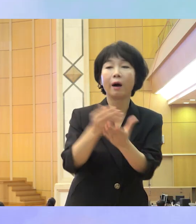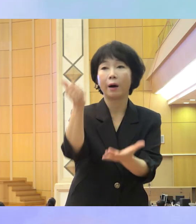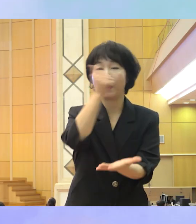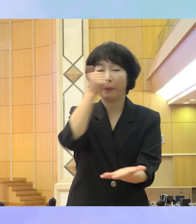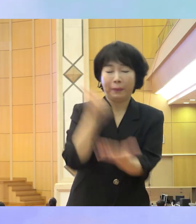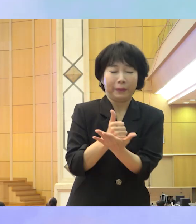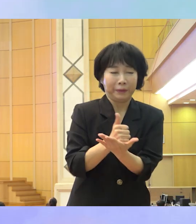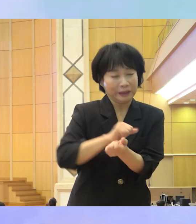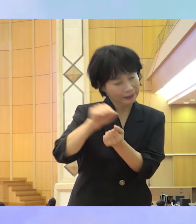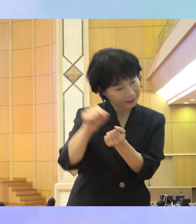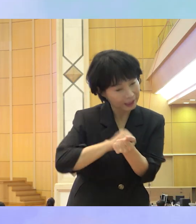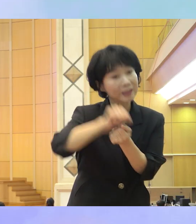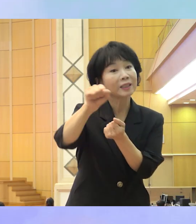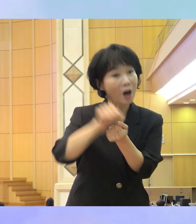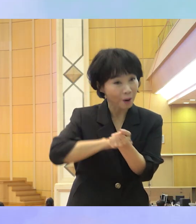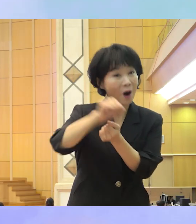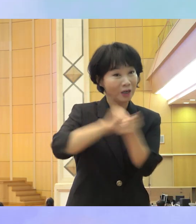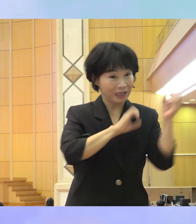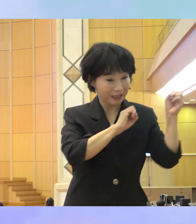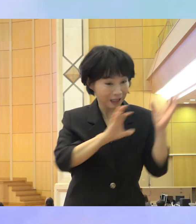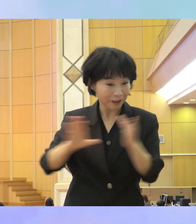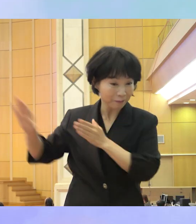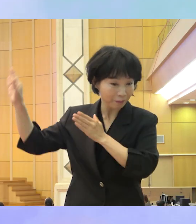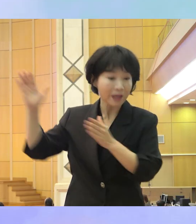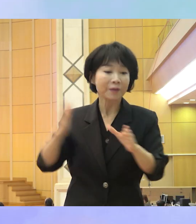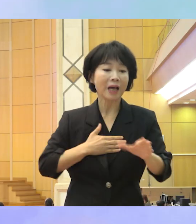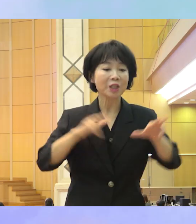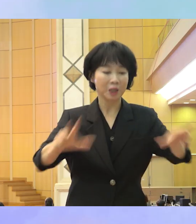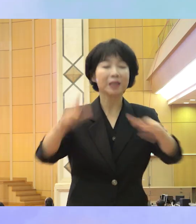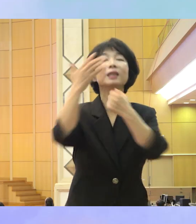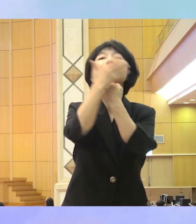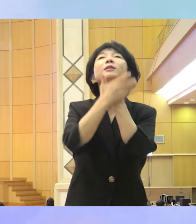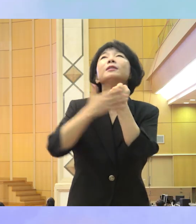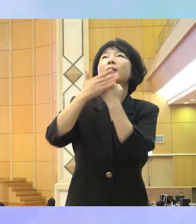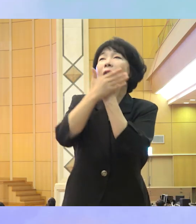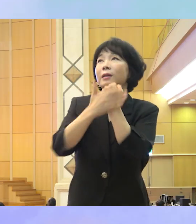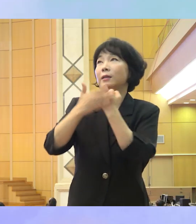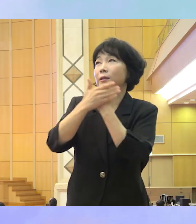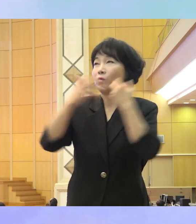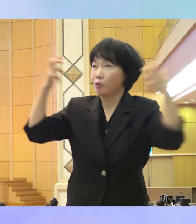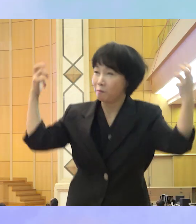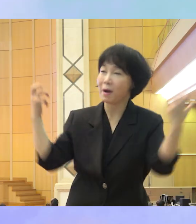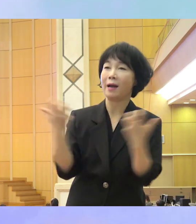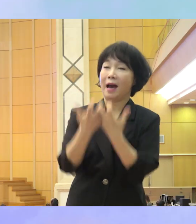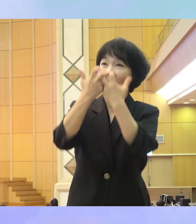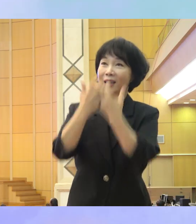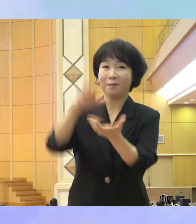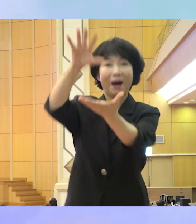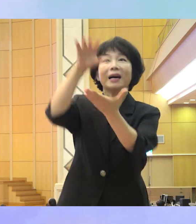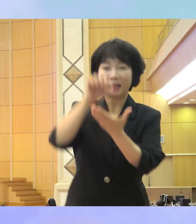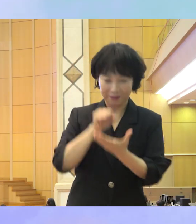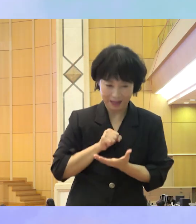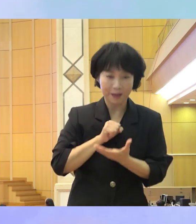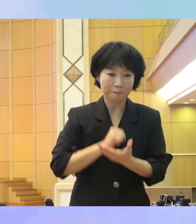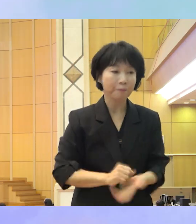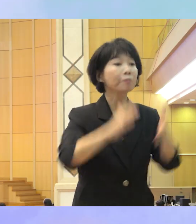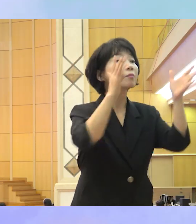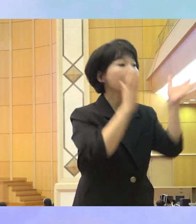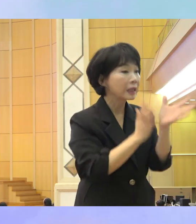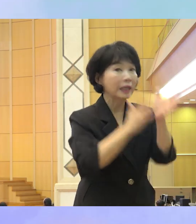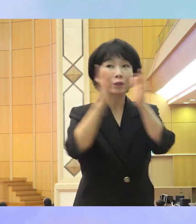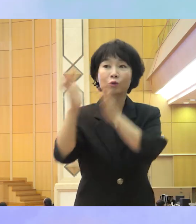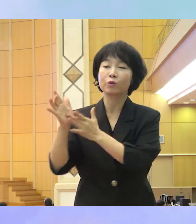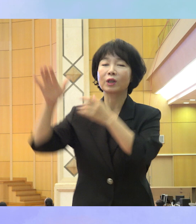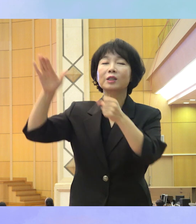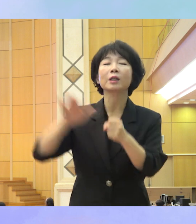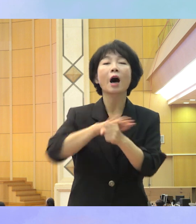주한 모든 죄 모두 씻어버리니 나 지금 은혜를 충만하게 바란다.